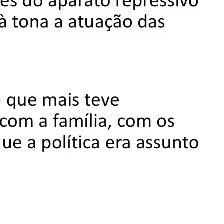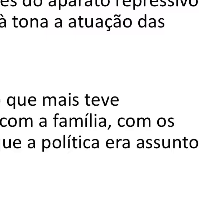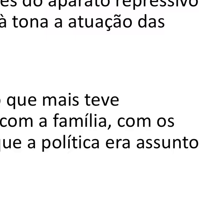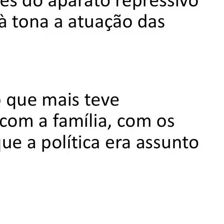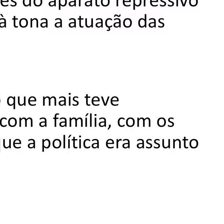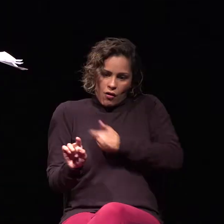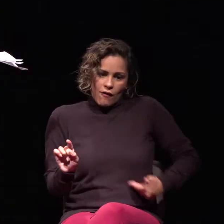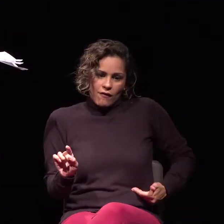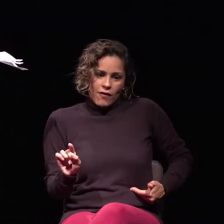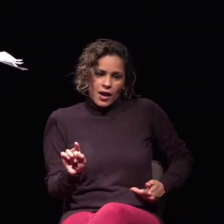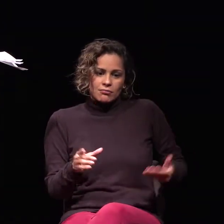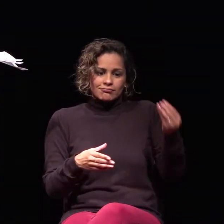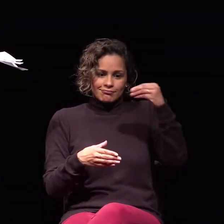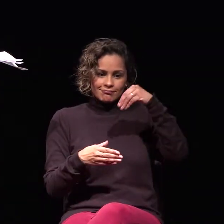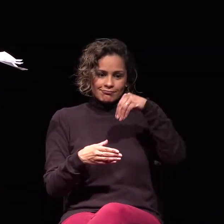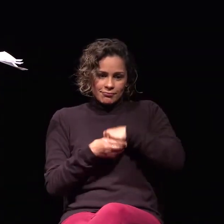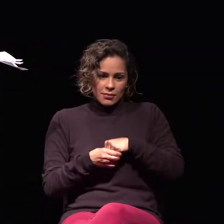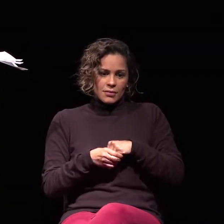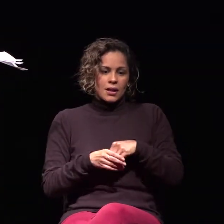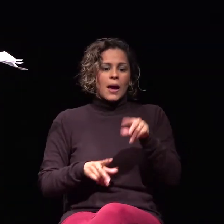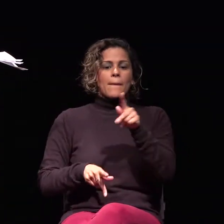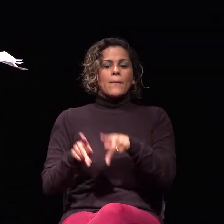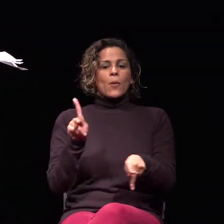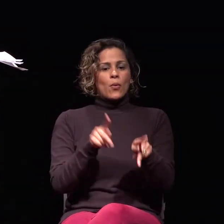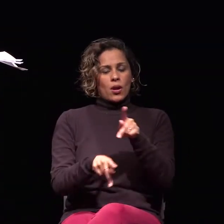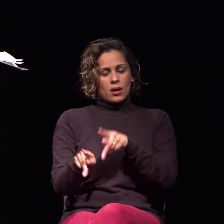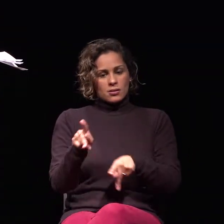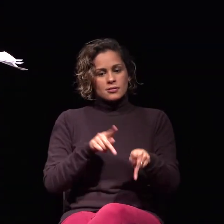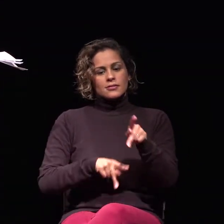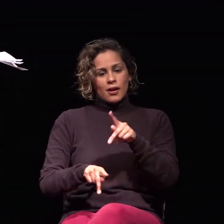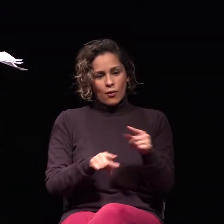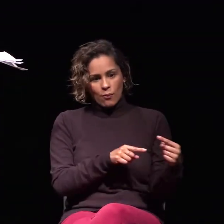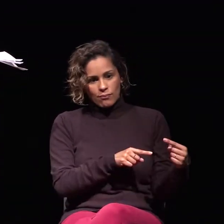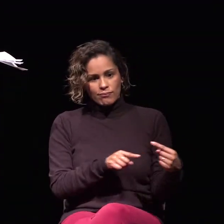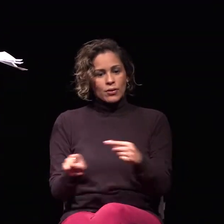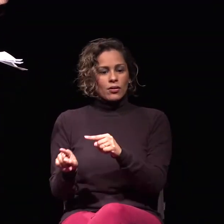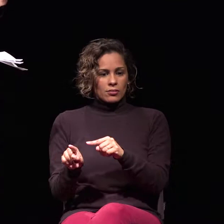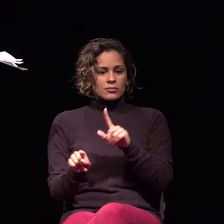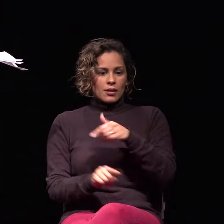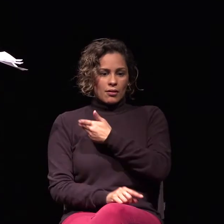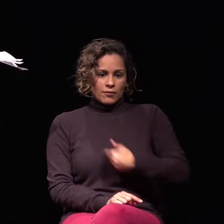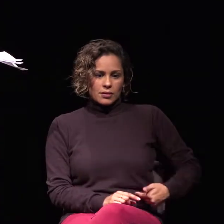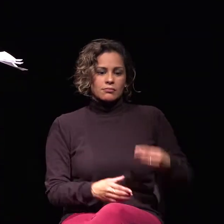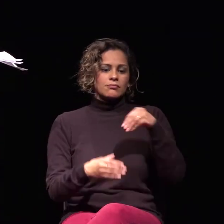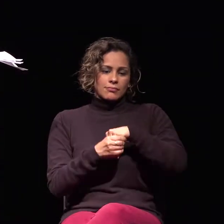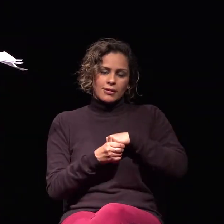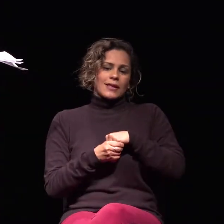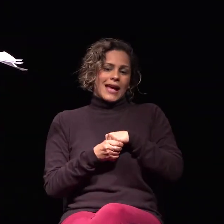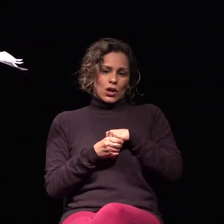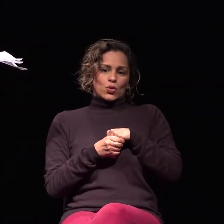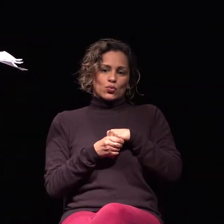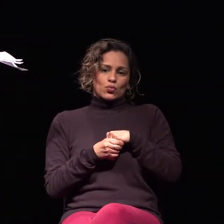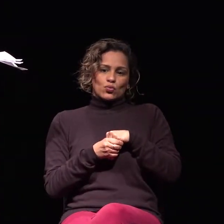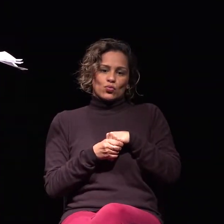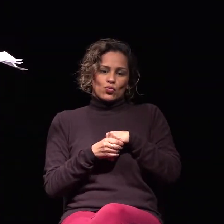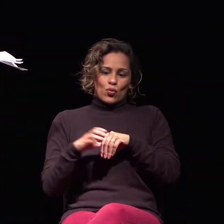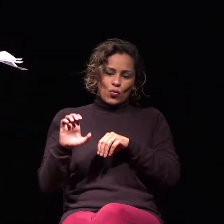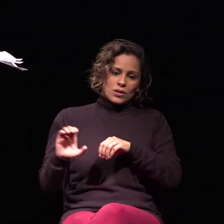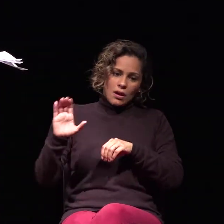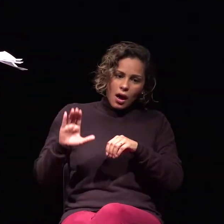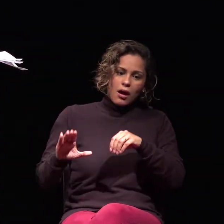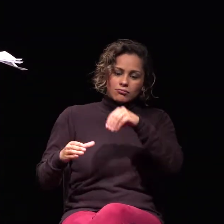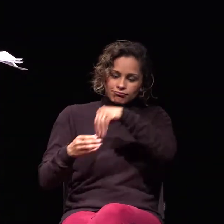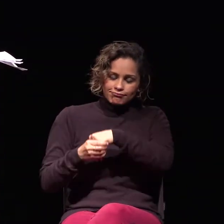aí convoca o Exército para ter uma atuação, porque o Exército tem que cuidar das fronteiras, mas como o inimigo interno é o